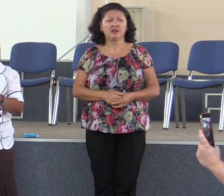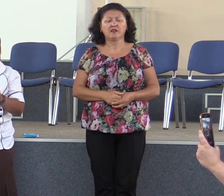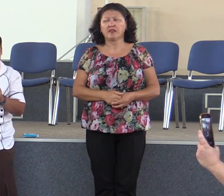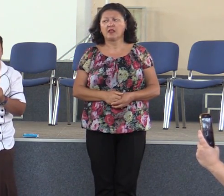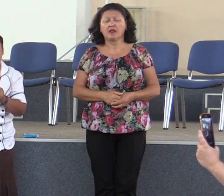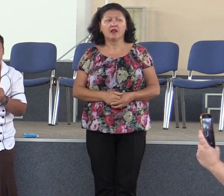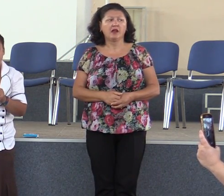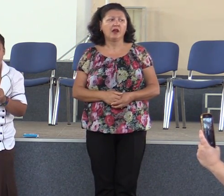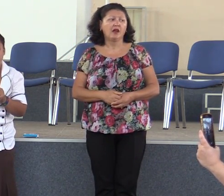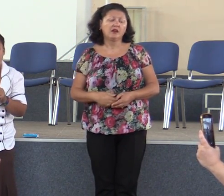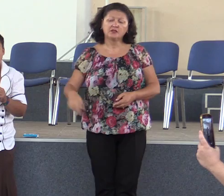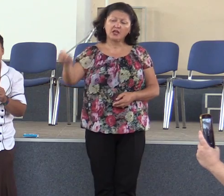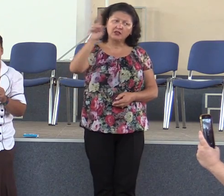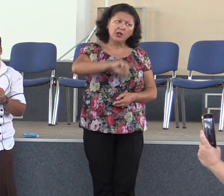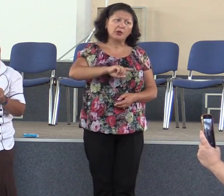care s-a întors la el,